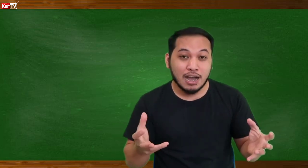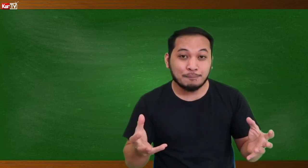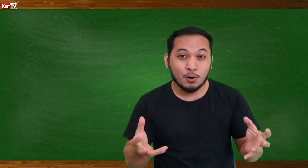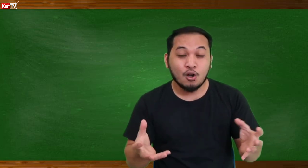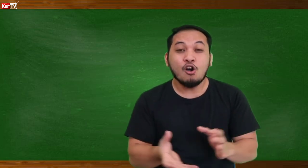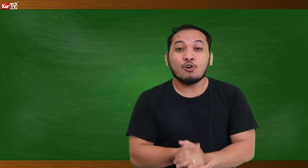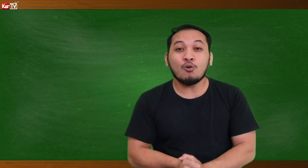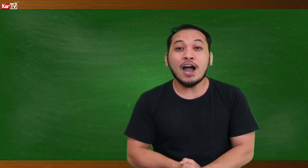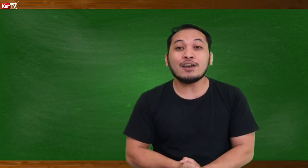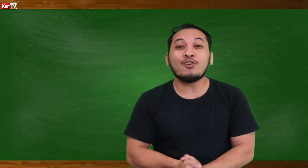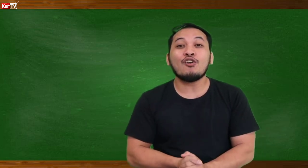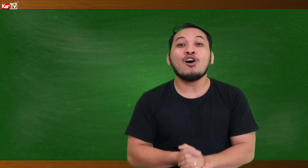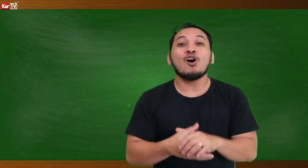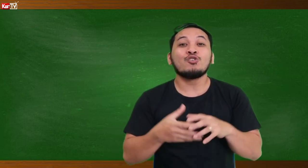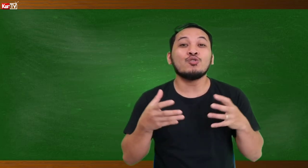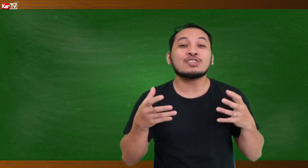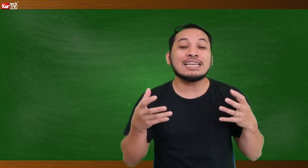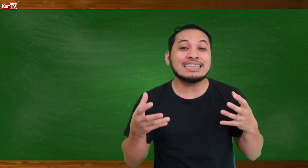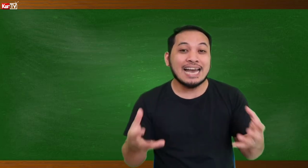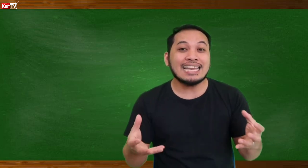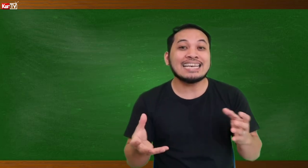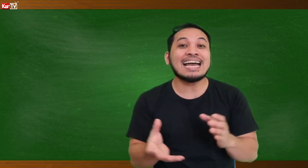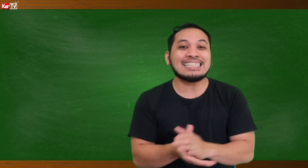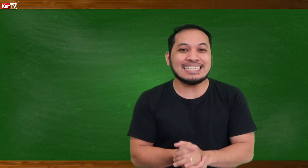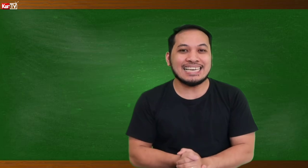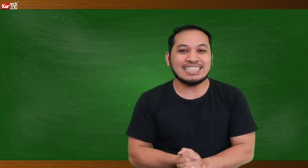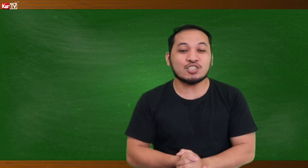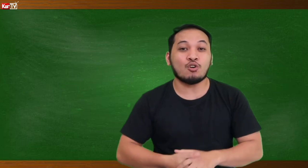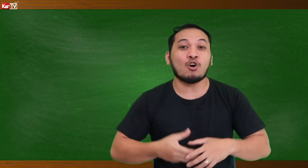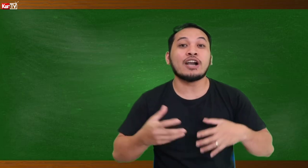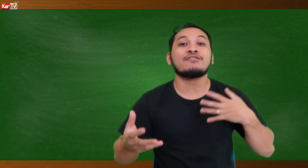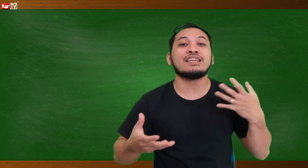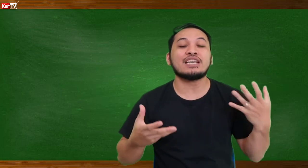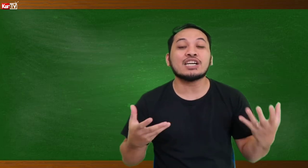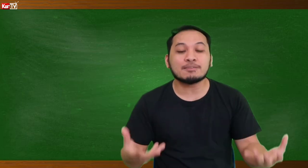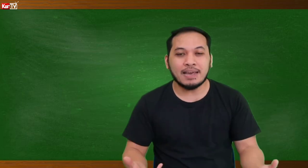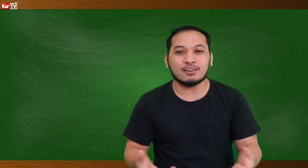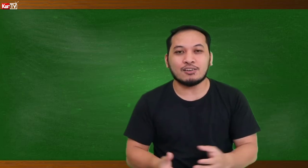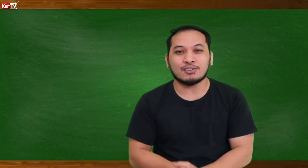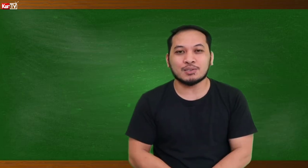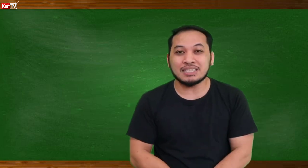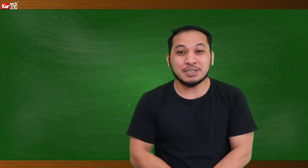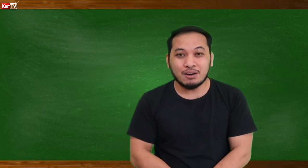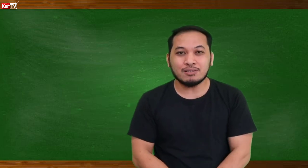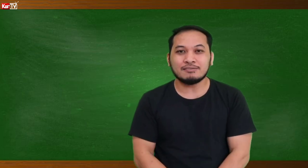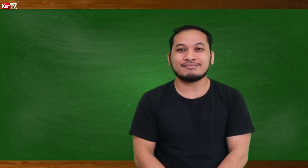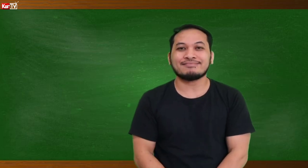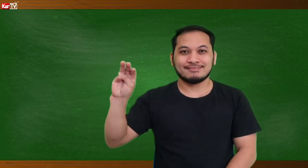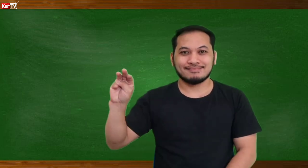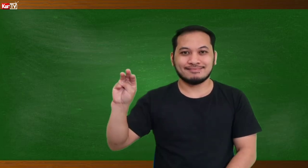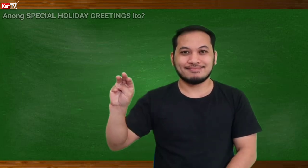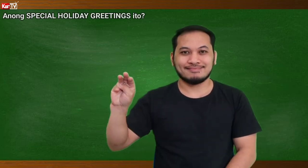nyo nga po kung ano yung salita na isinenyas ko or fingerspell ko. So, let's go. Bye.